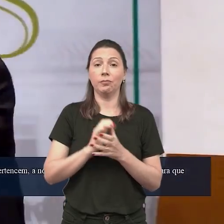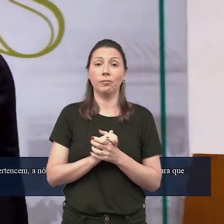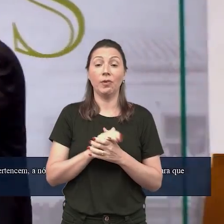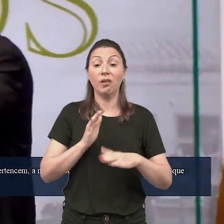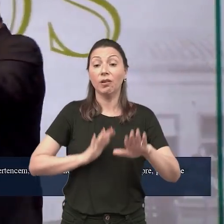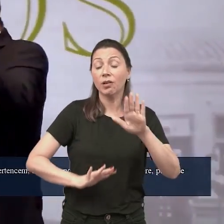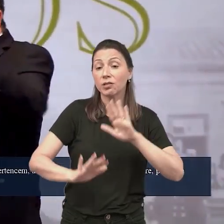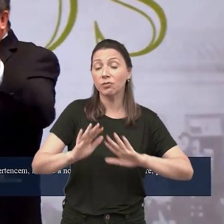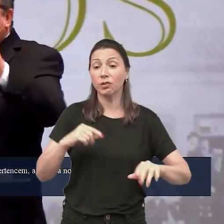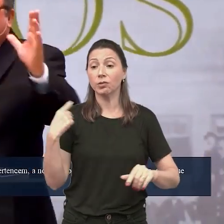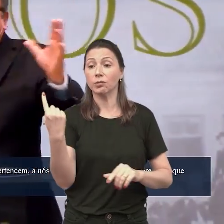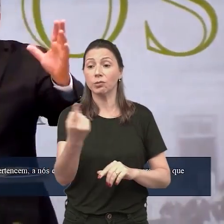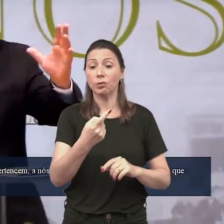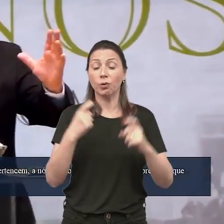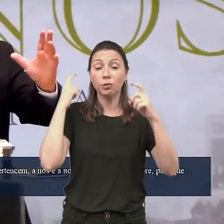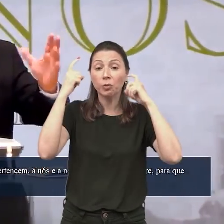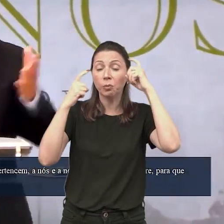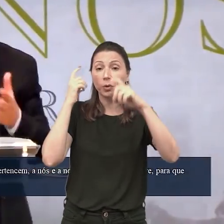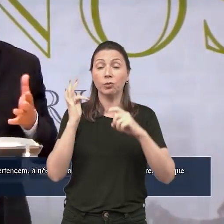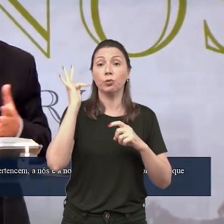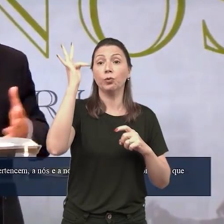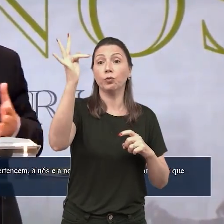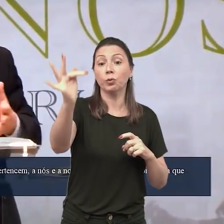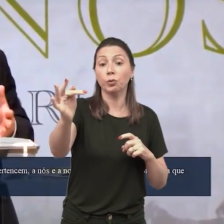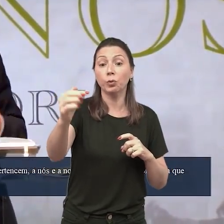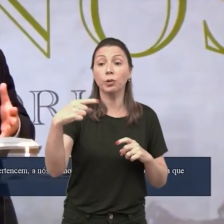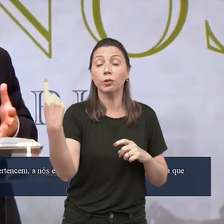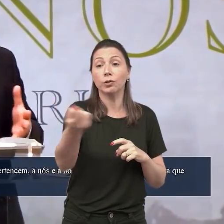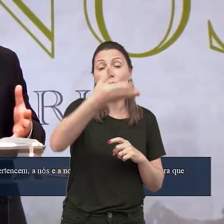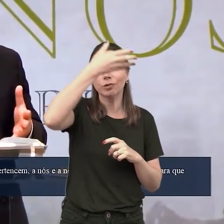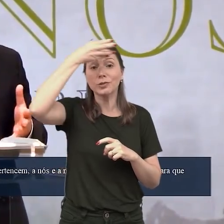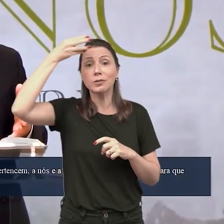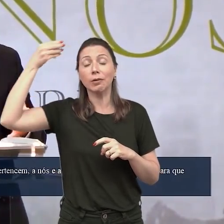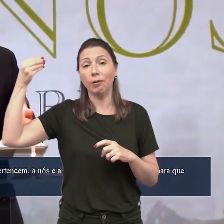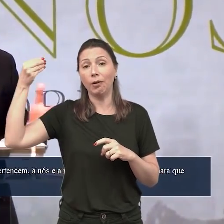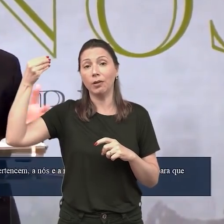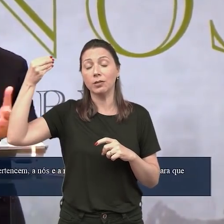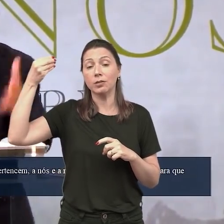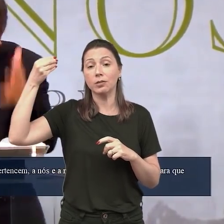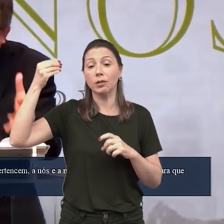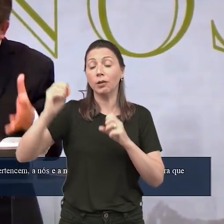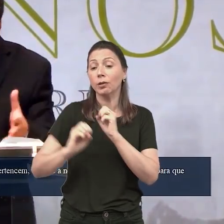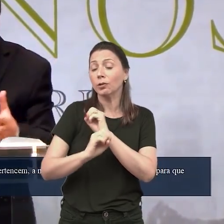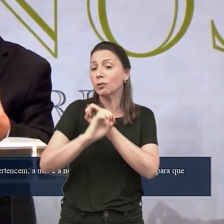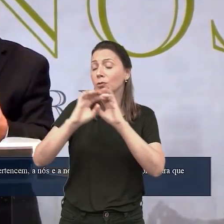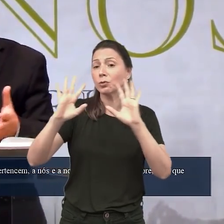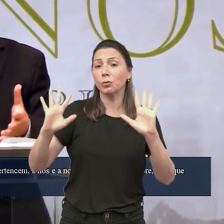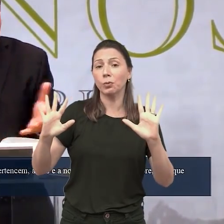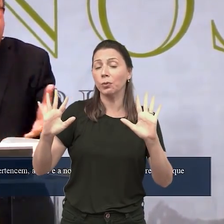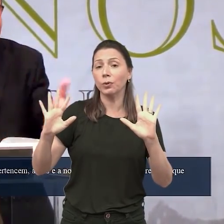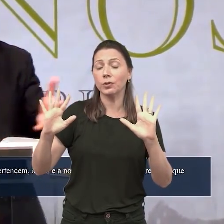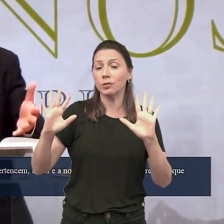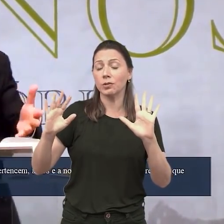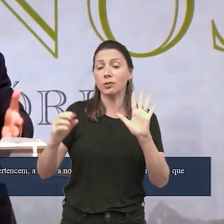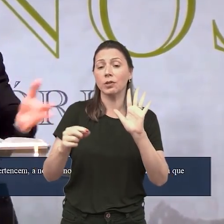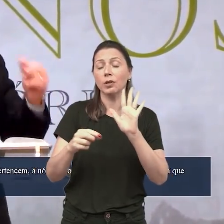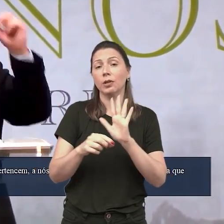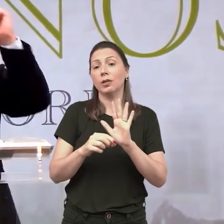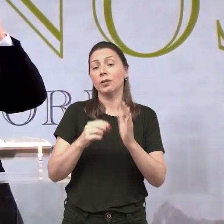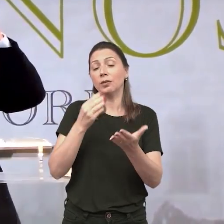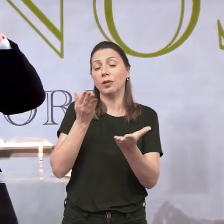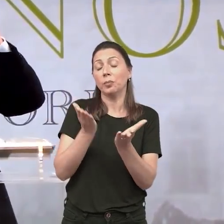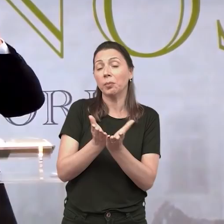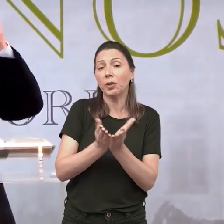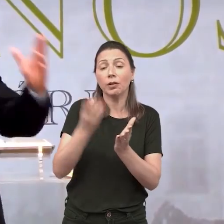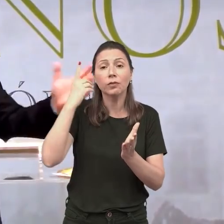Às vezes nós estamos tão preocupados com o nosso futuro que a gente esquece de que já existe tanta coisa revelada que eu preciso saber que é a